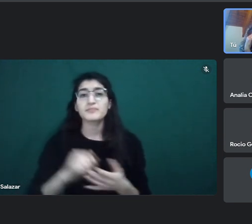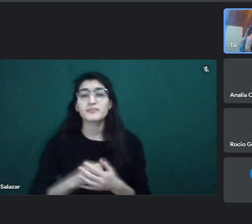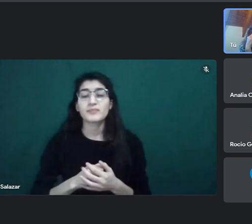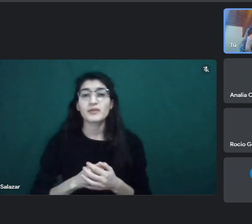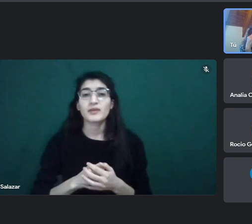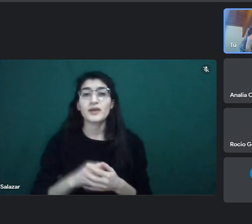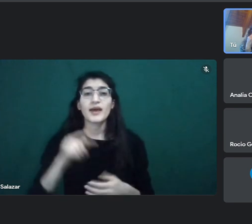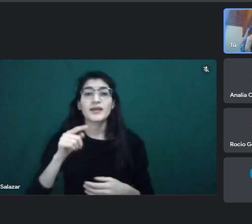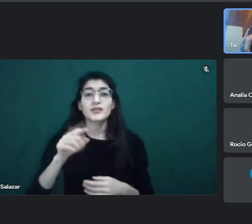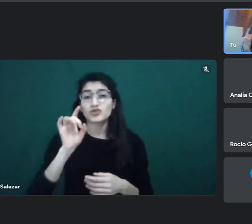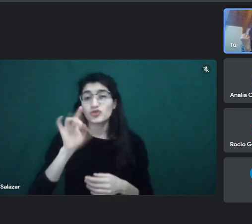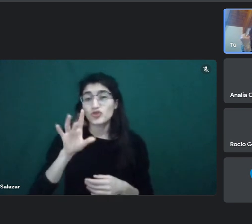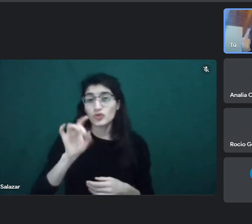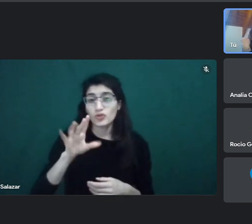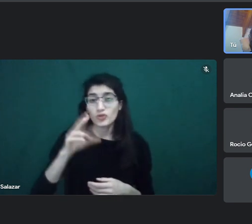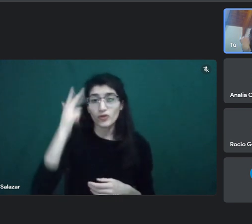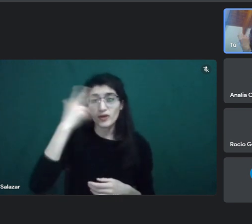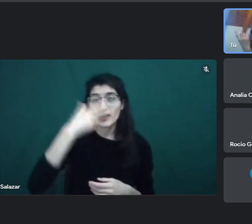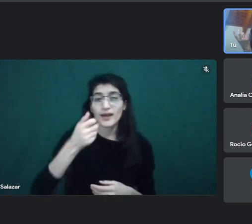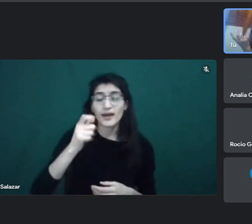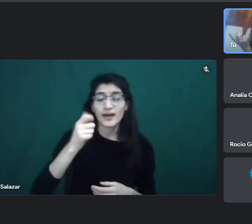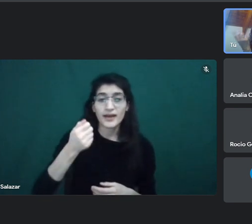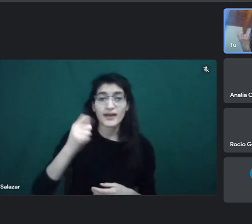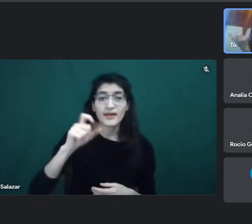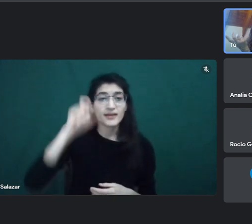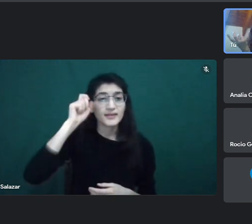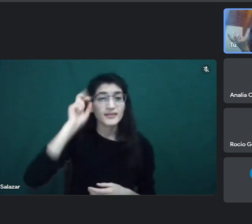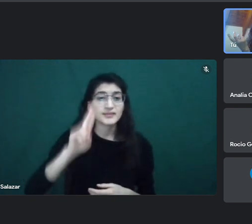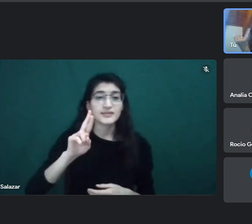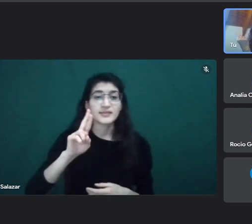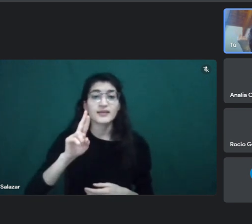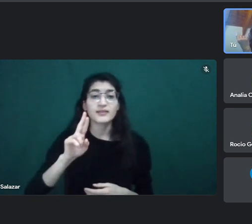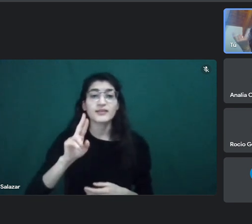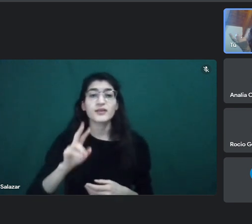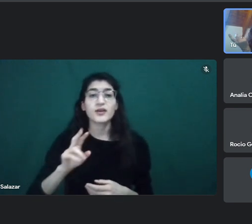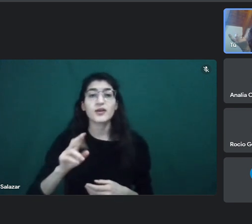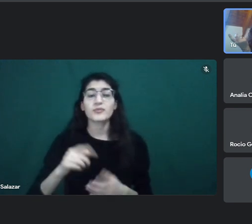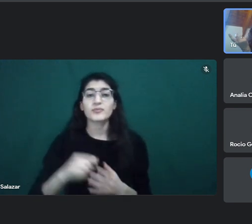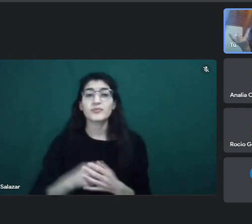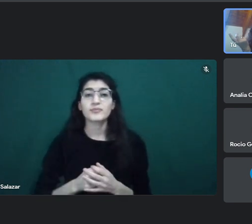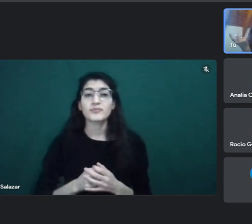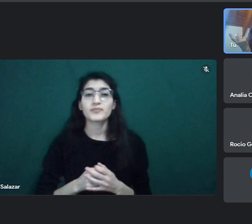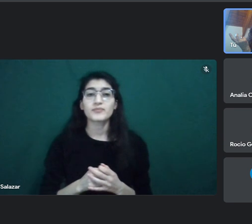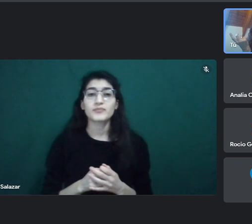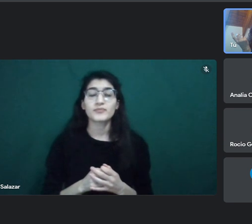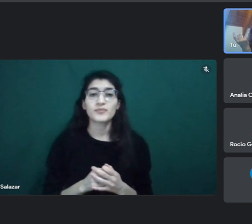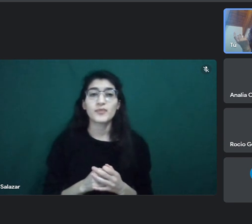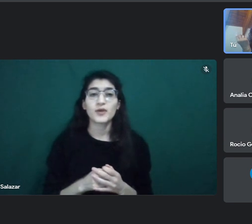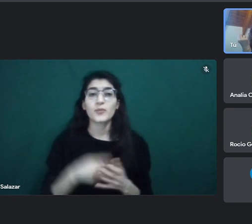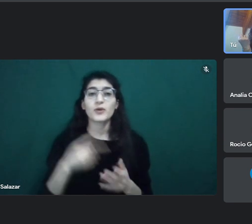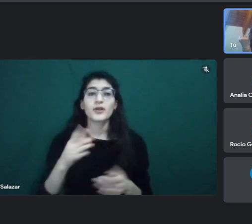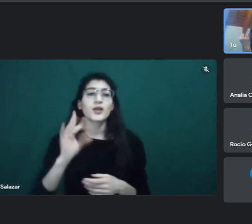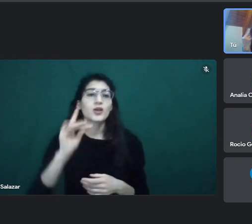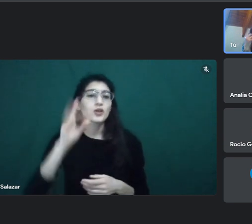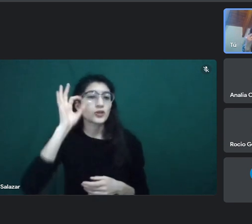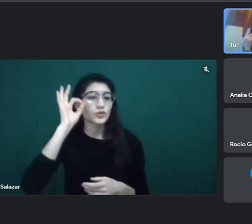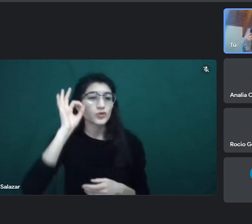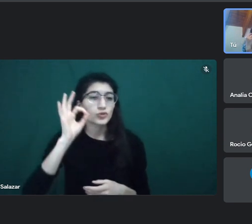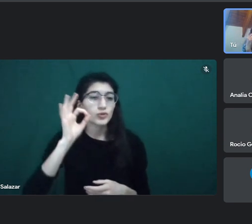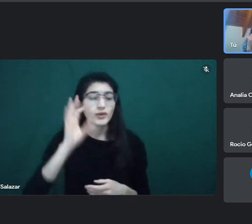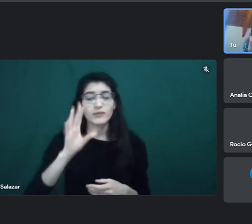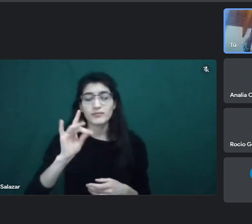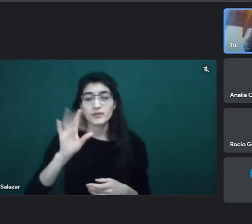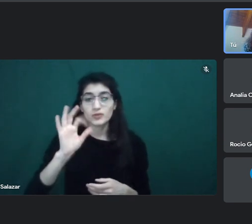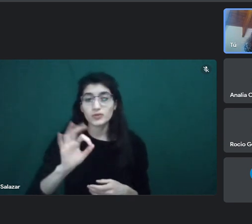se traduce. Por ejemplo, ¿para qué se usa el do y el does? Para negar. Entonces, si yo digo, los pacientes do